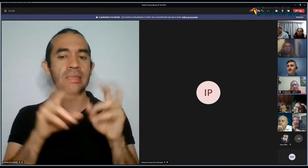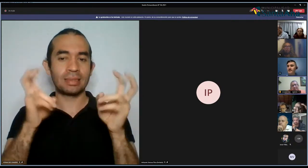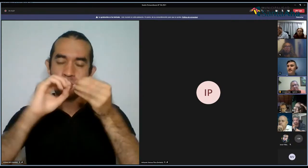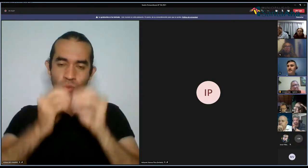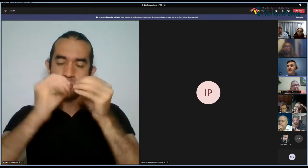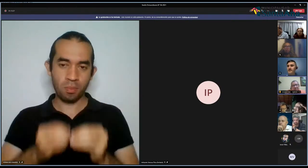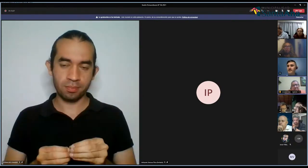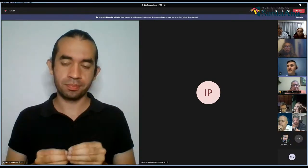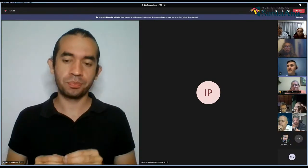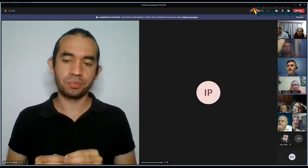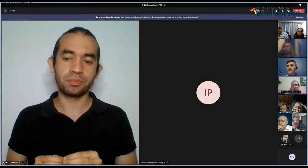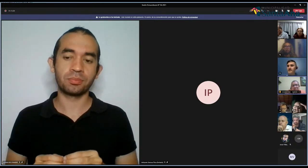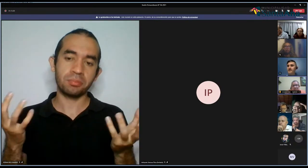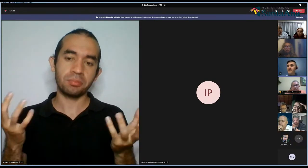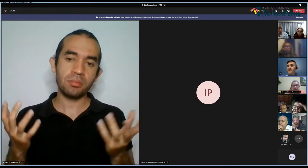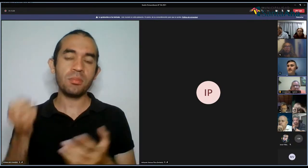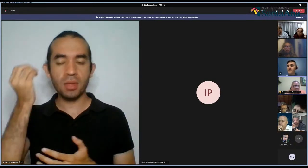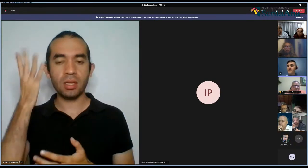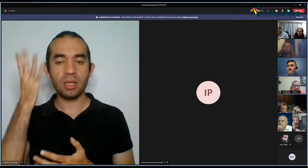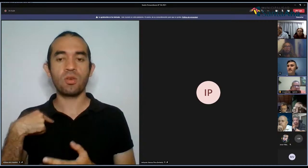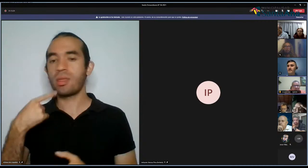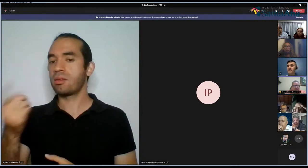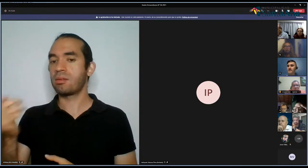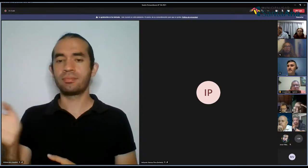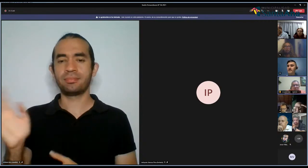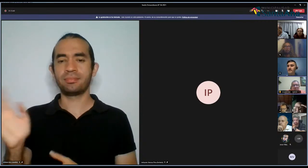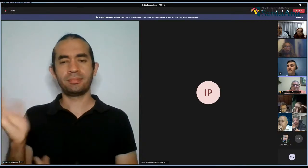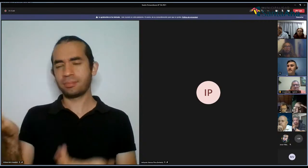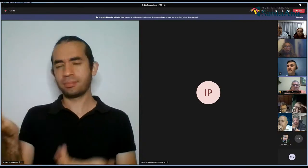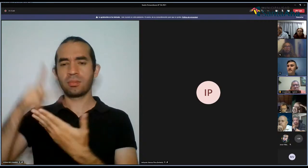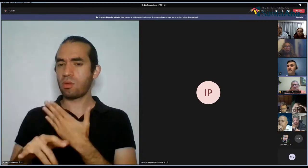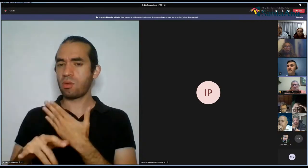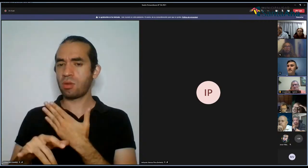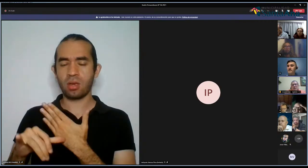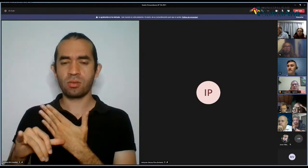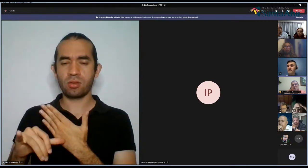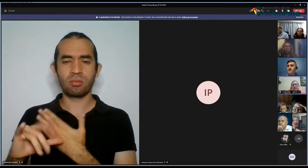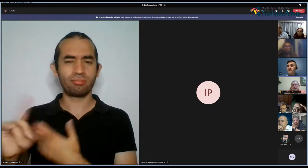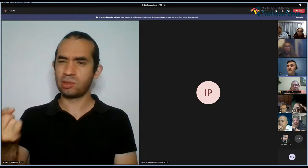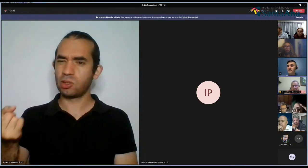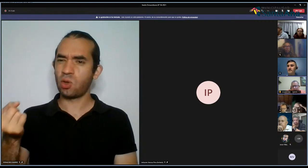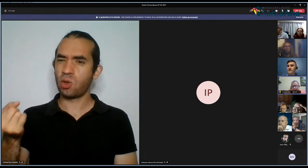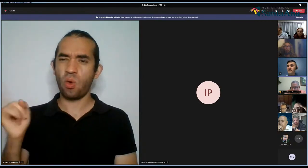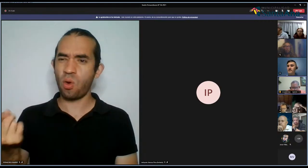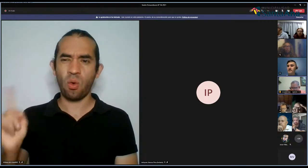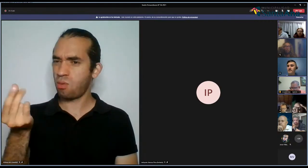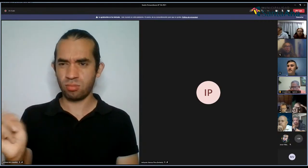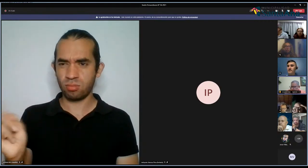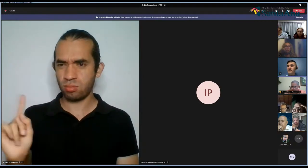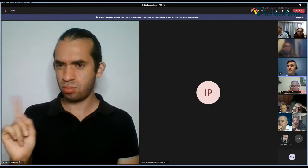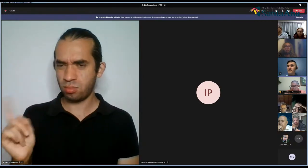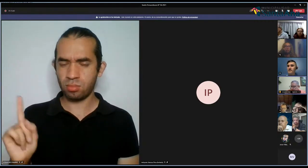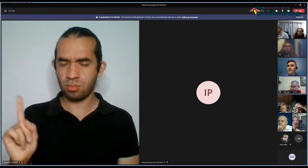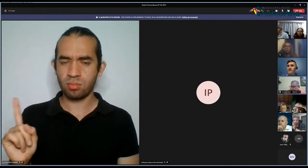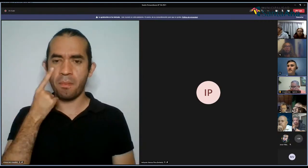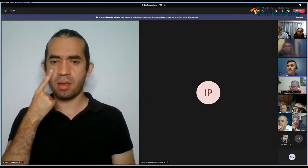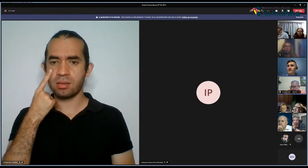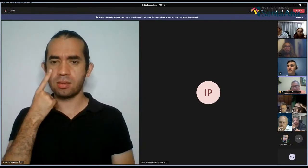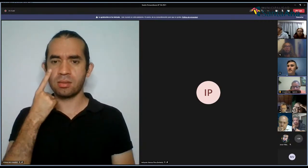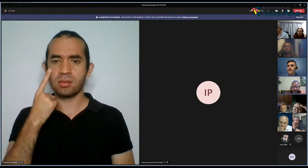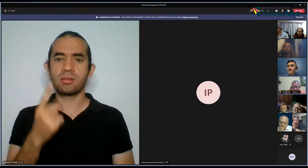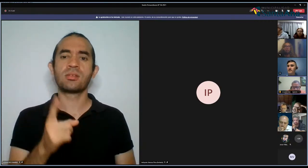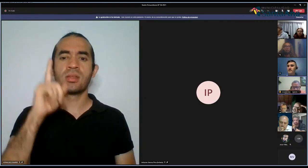evidentemente yo le dije de un principio ese proyecto no tiene ese costo emilia para hacer este proyecto tenemos que